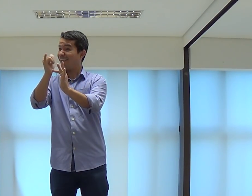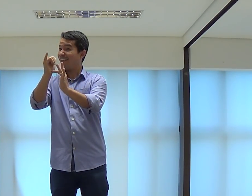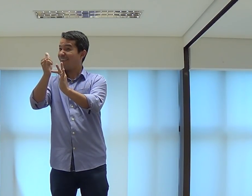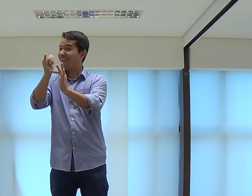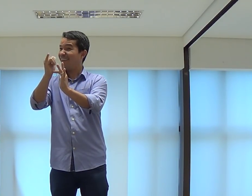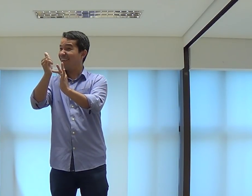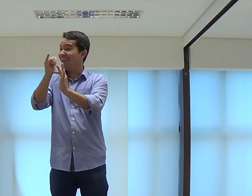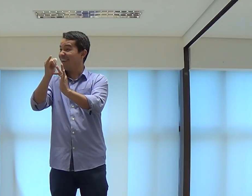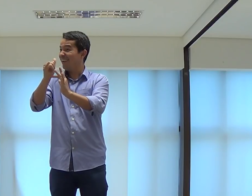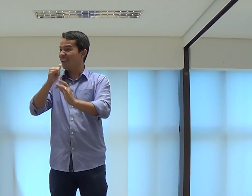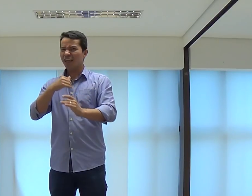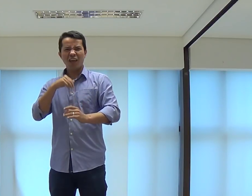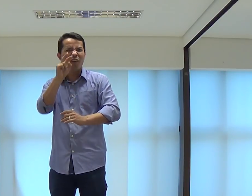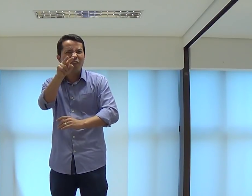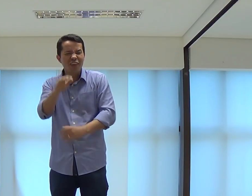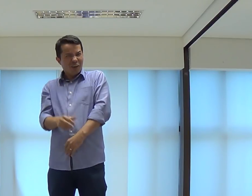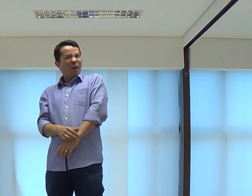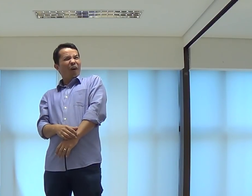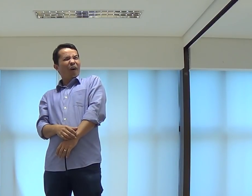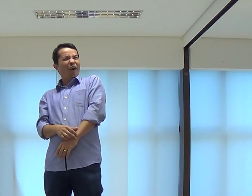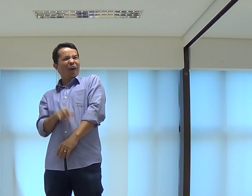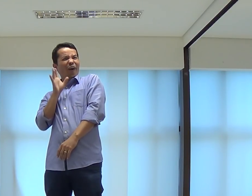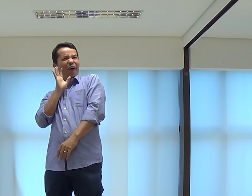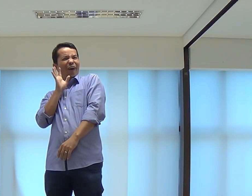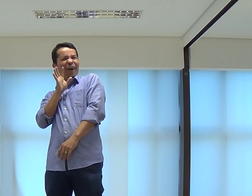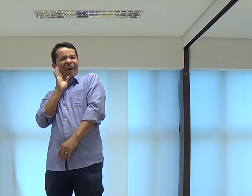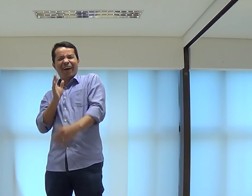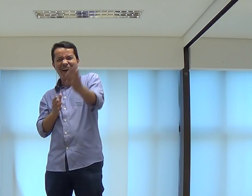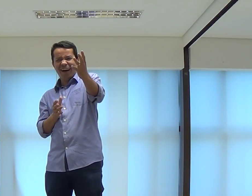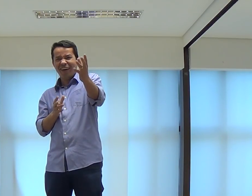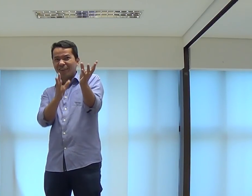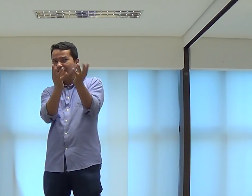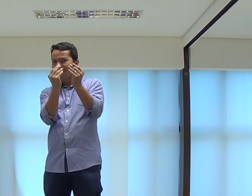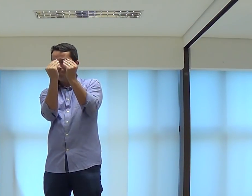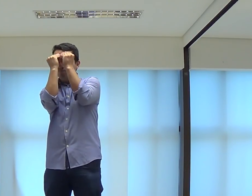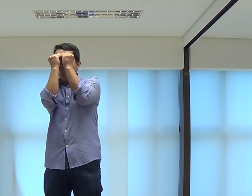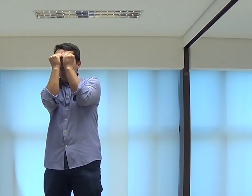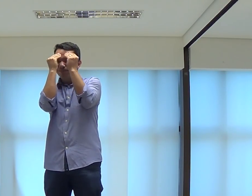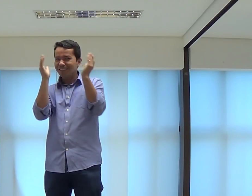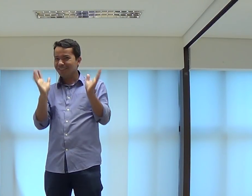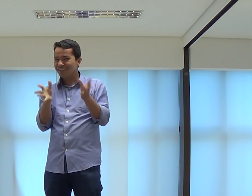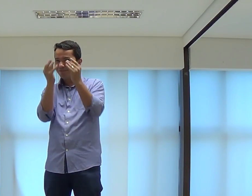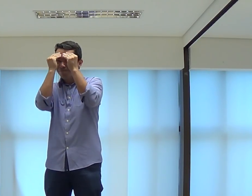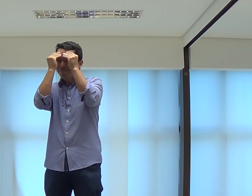Então, esse é o sinal que eles usam lá. E eu fiquei olhando, eu falei, nossa, que legal.